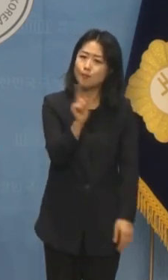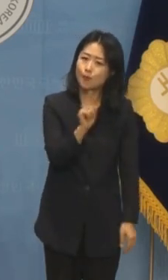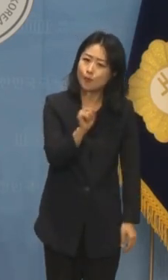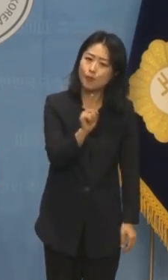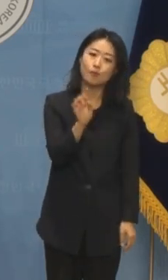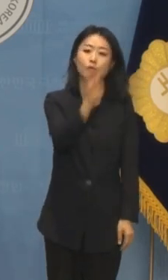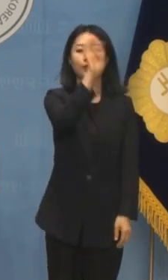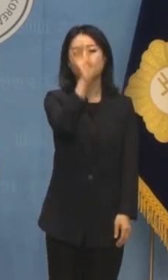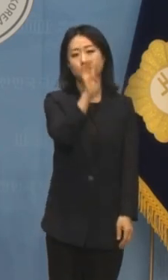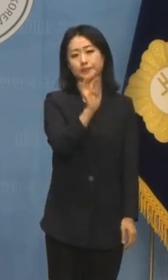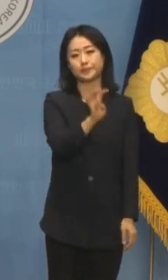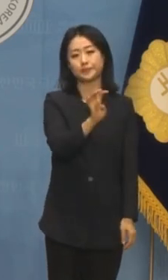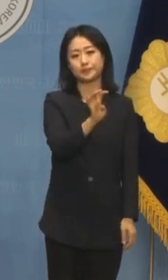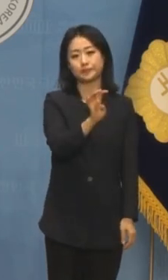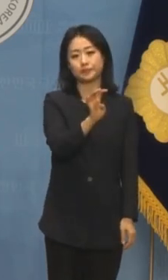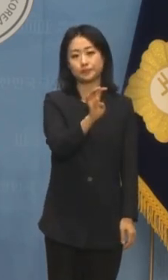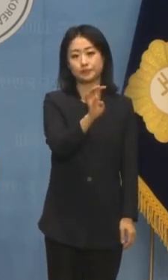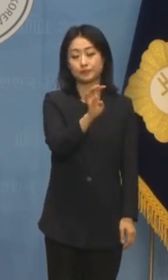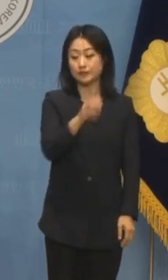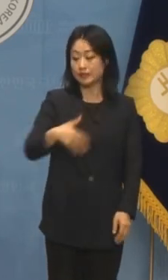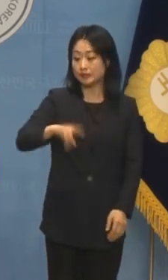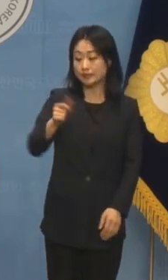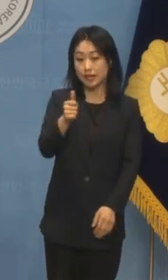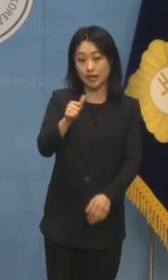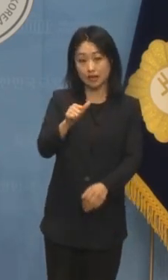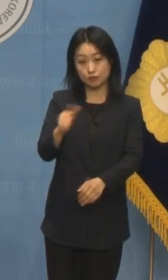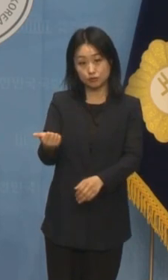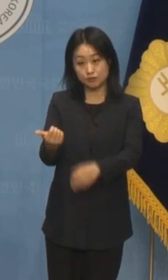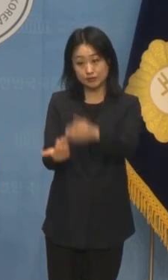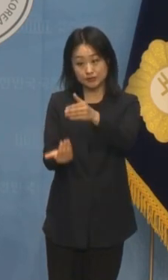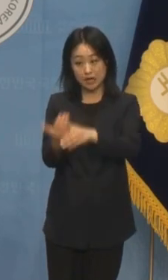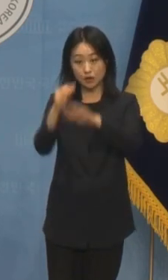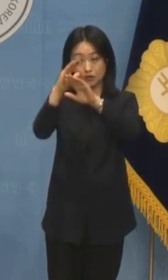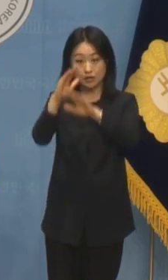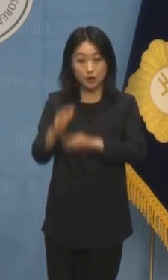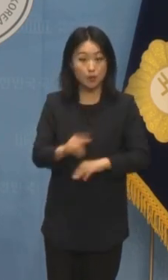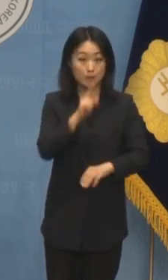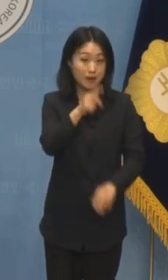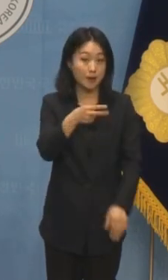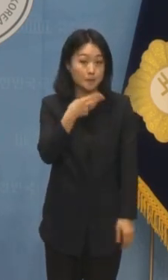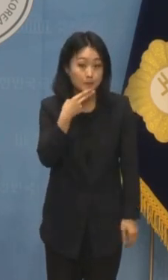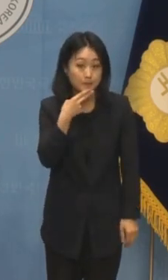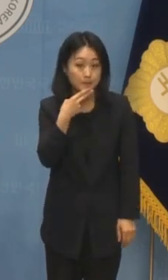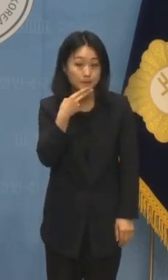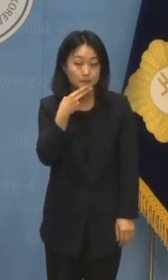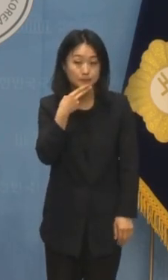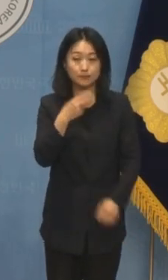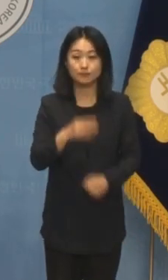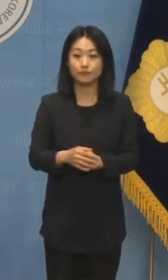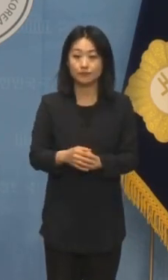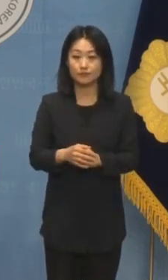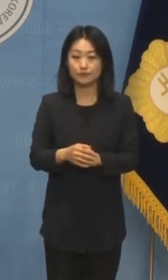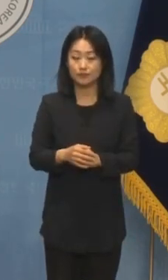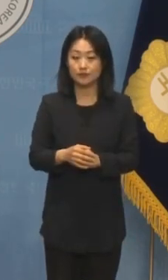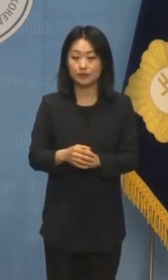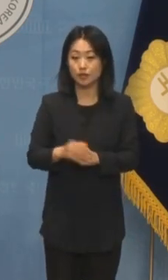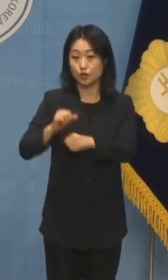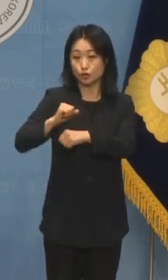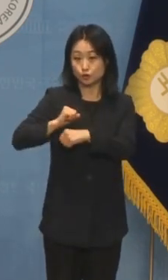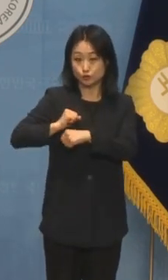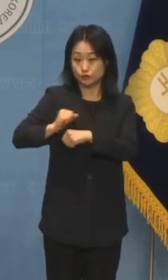겁니다. 최상병 이야기가 없었다고 했으니 임성근 사단장 얘기만